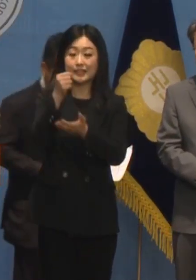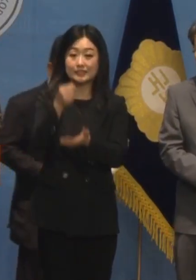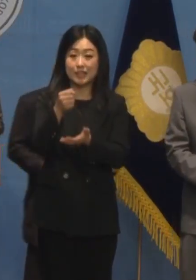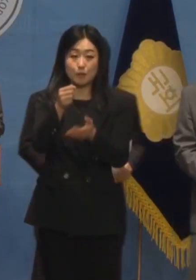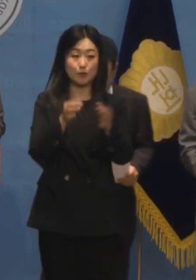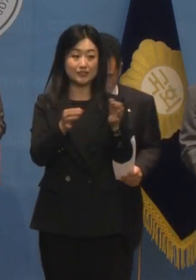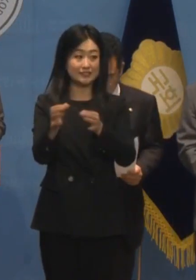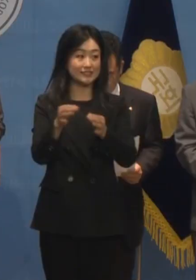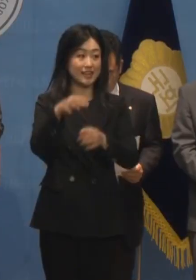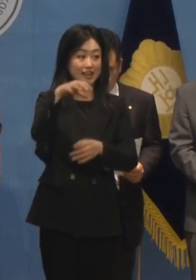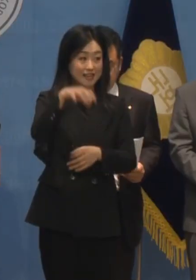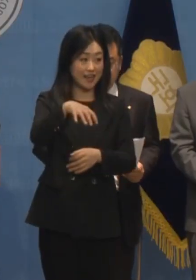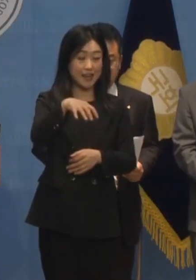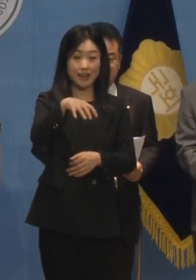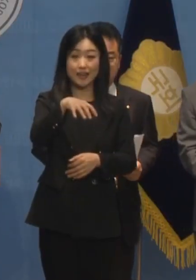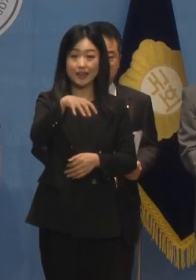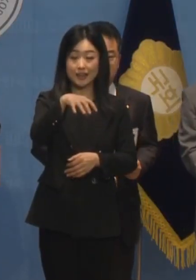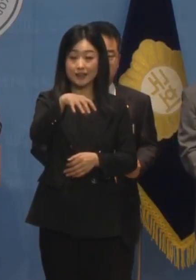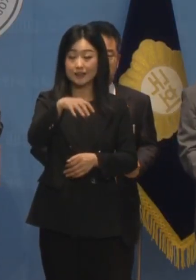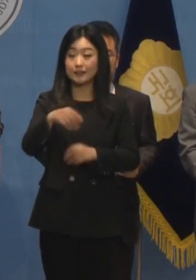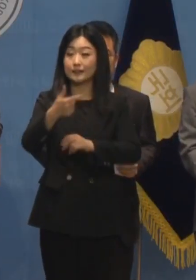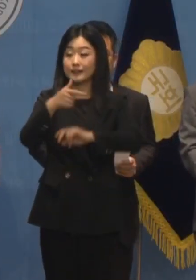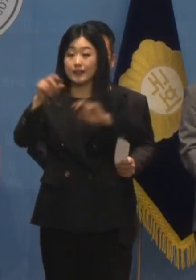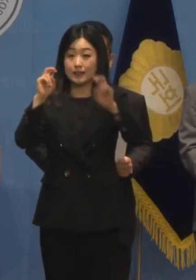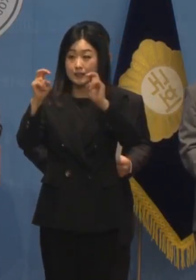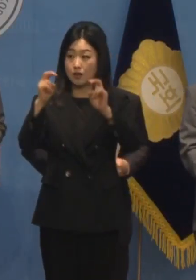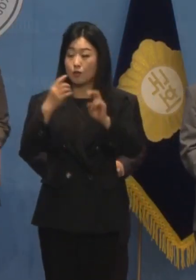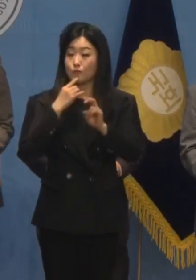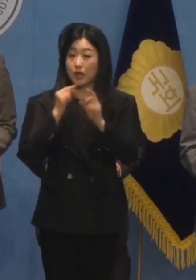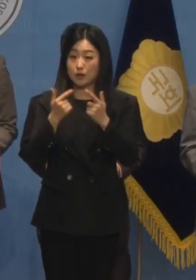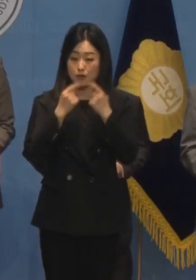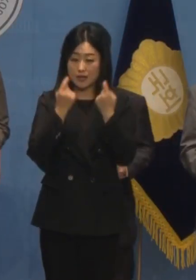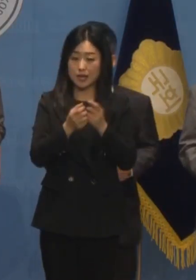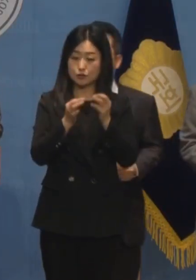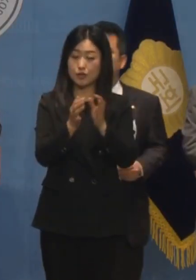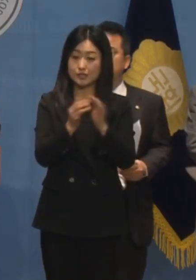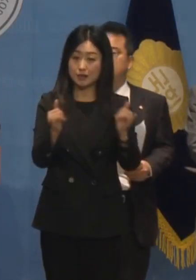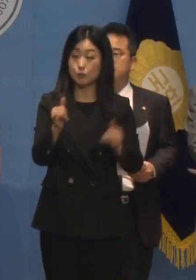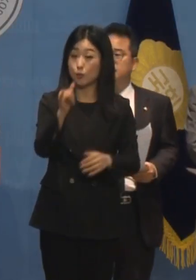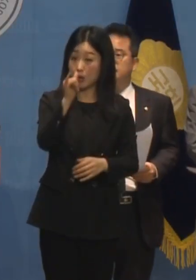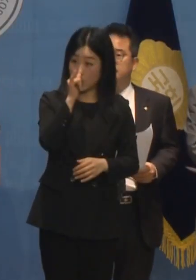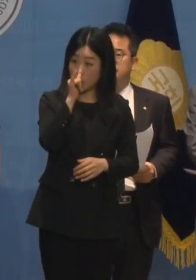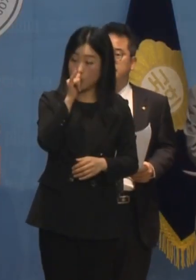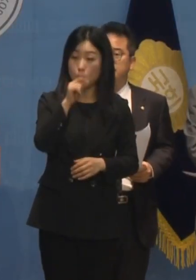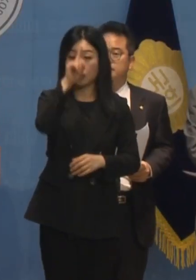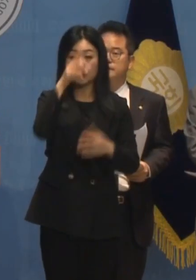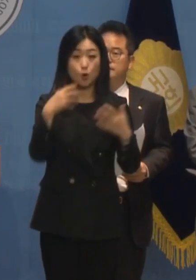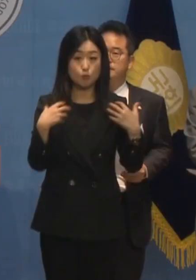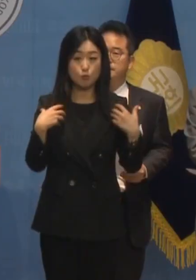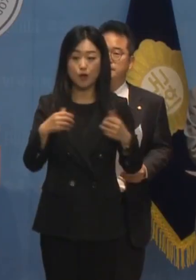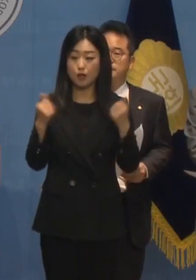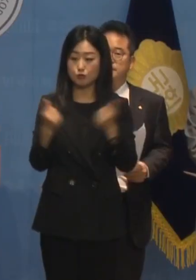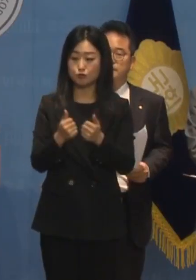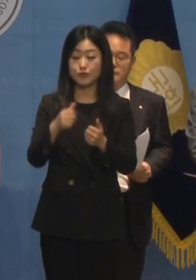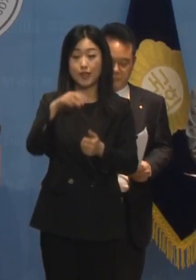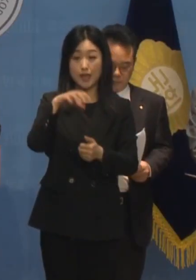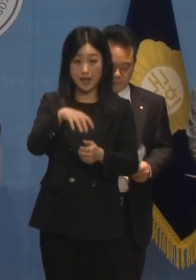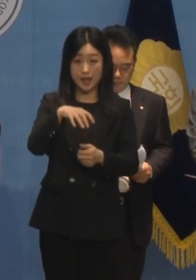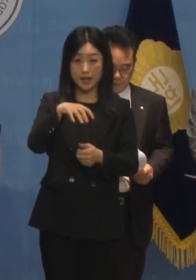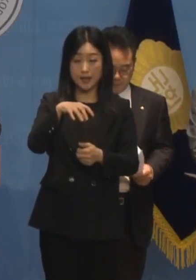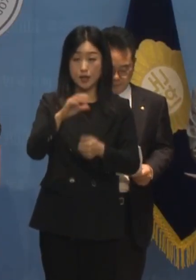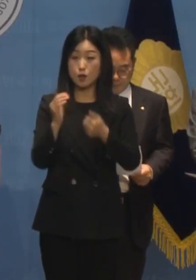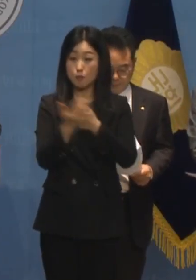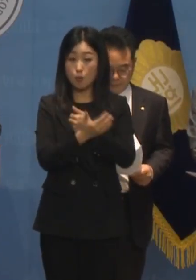자본시장에는 재계만 있는 것이 아닙니다. 자본시장에는 1,500만의 개미 투자자들도 있고 우리 정부와 국회가 보호해야 될